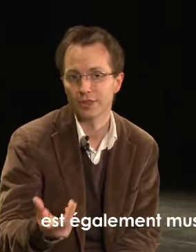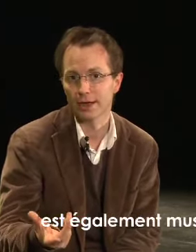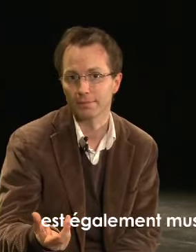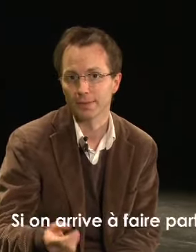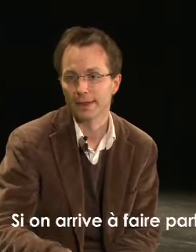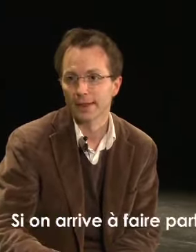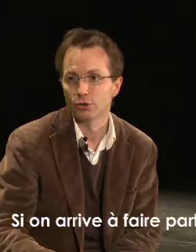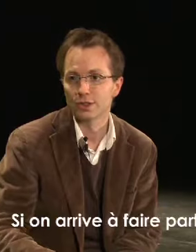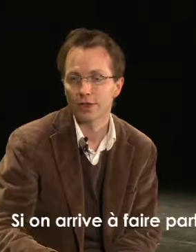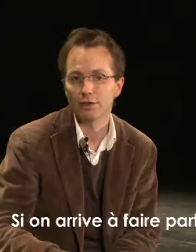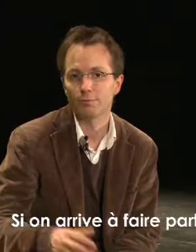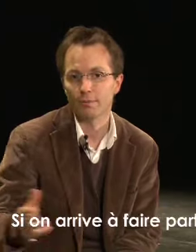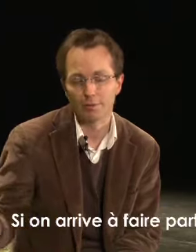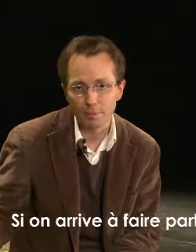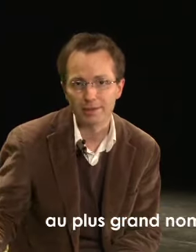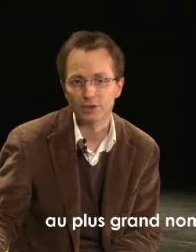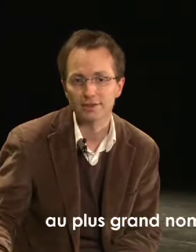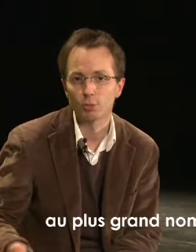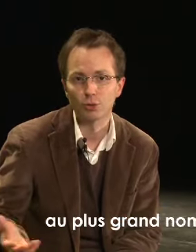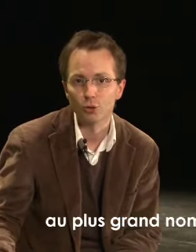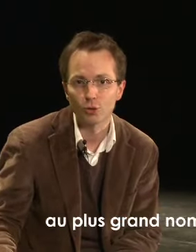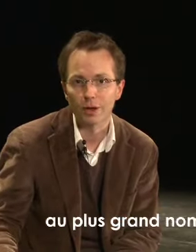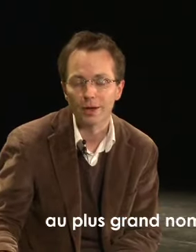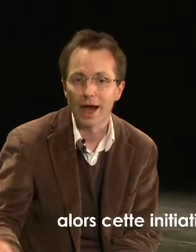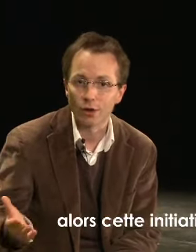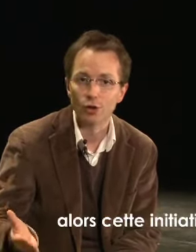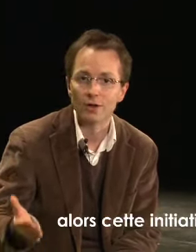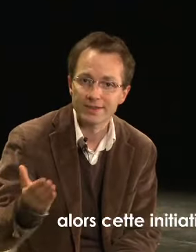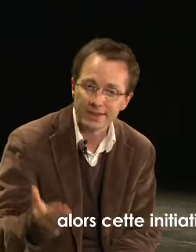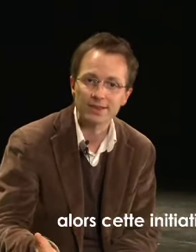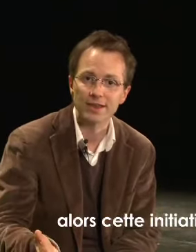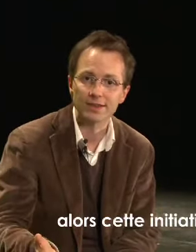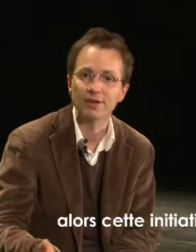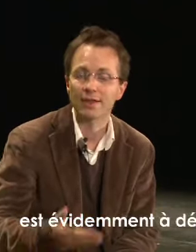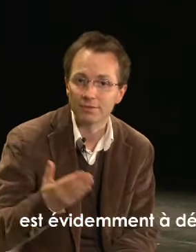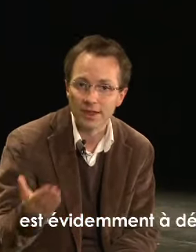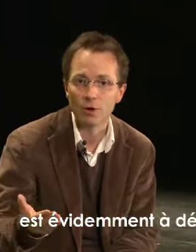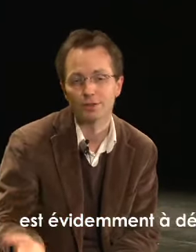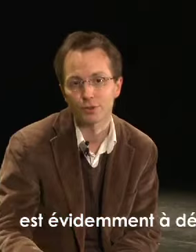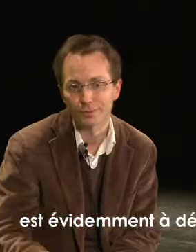musical. Et que si on arrive à faire partager ça au plus grand nombre, alors cette initiative est évidemment à défendre.